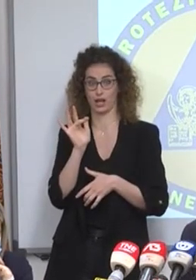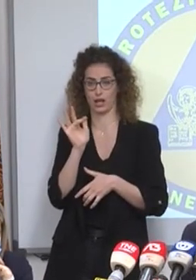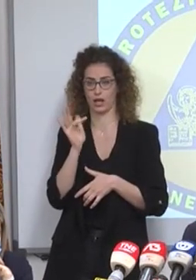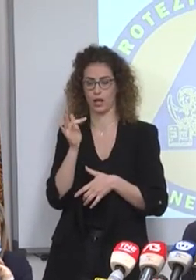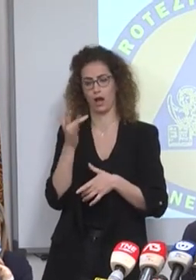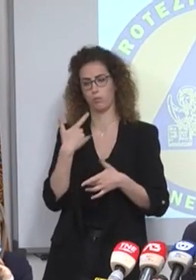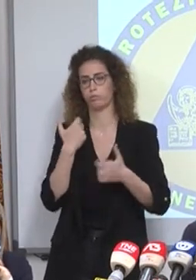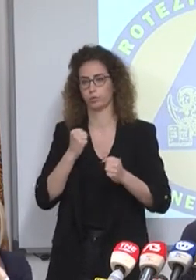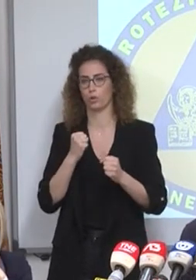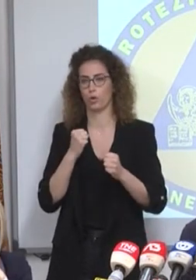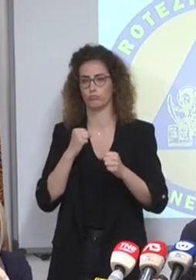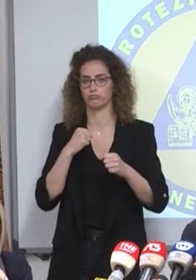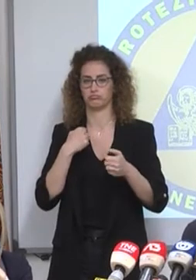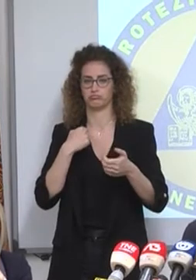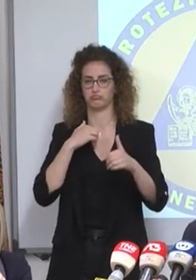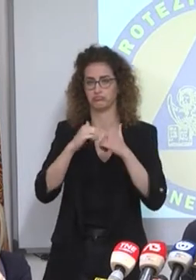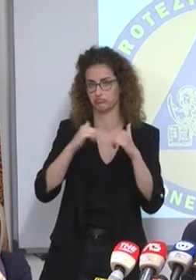liberi di muoverci